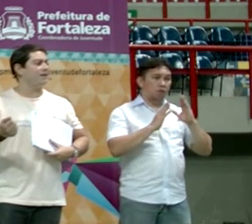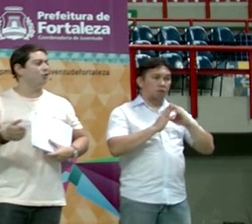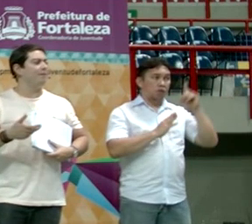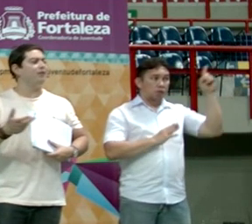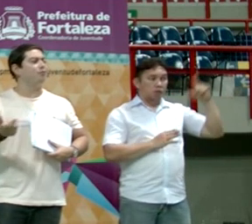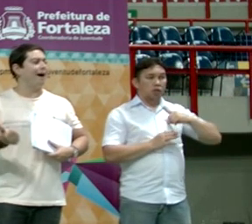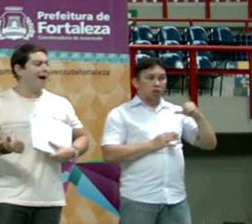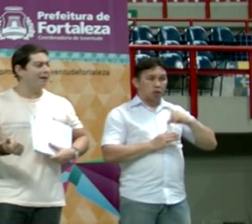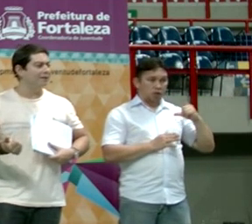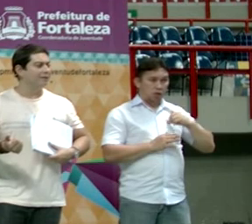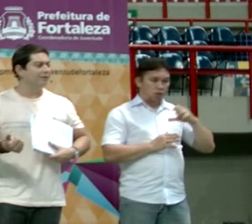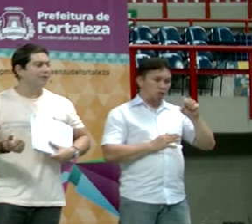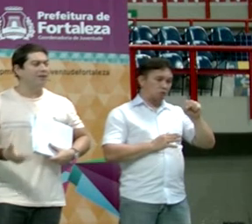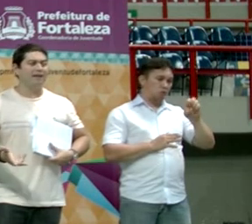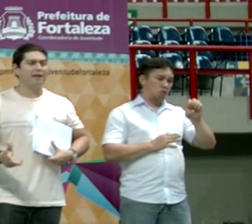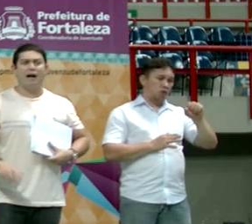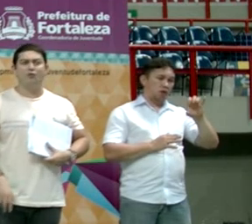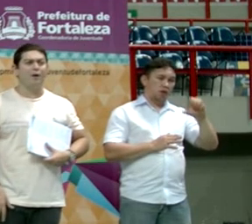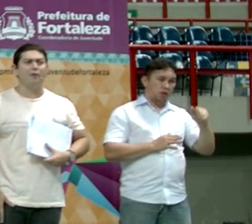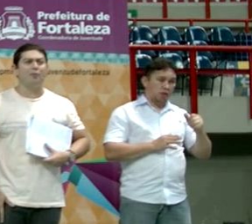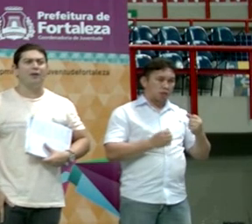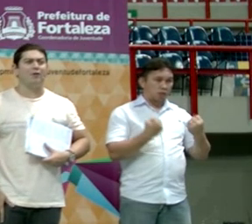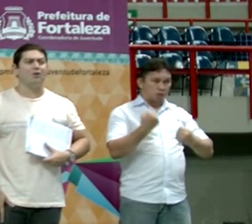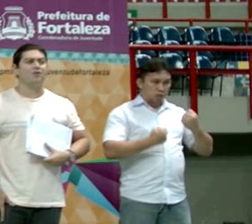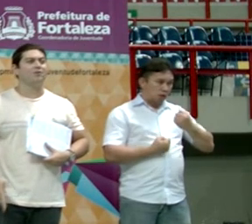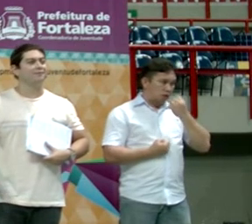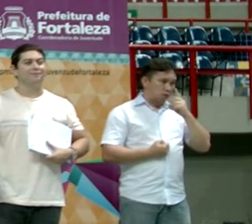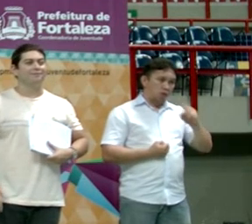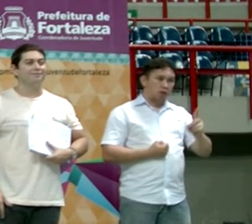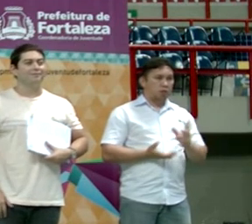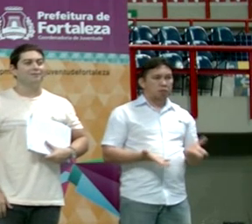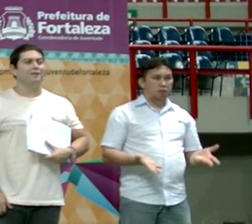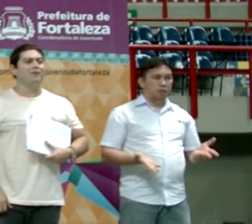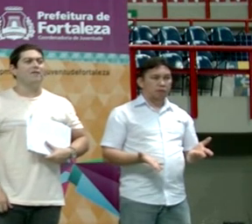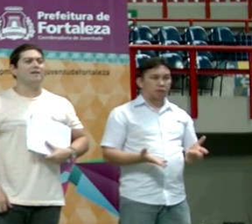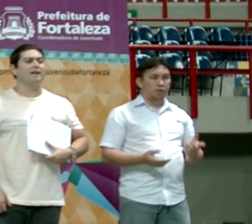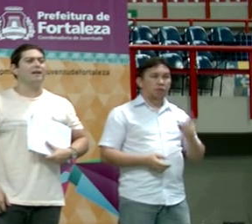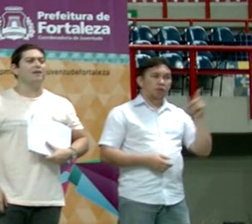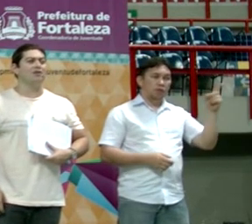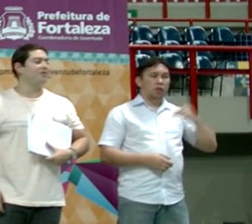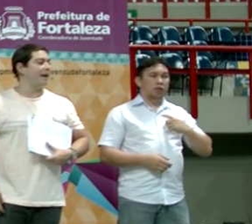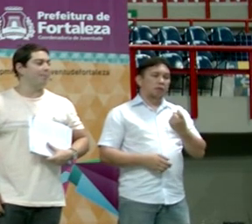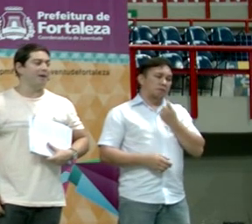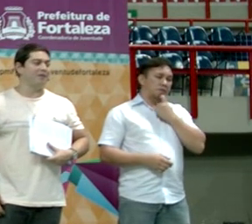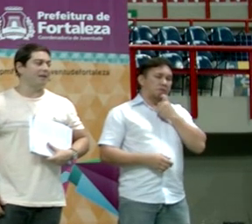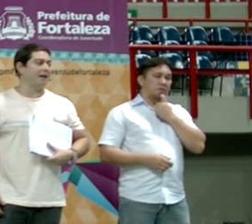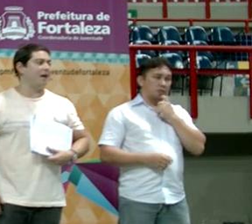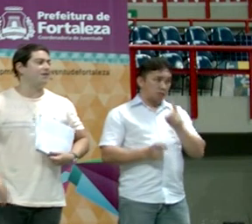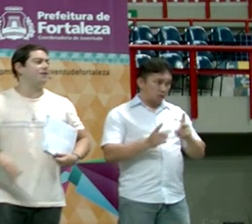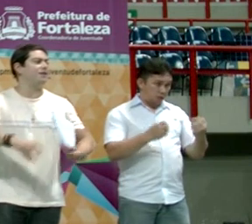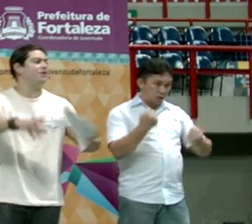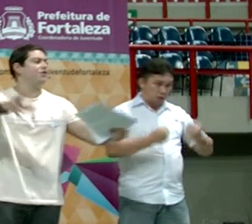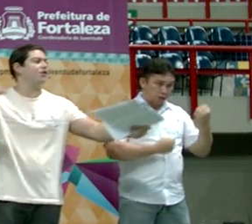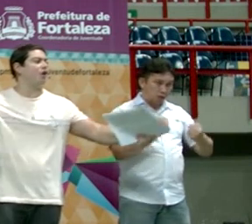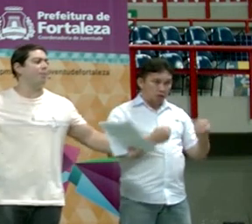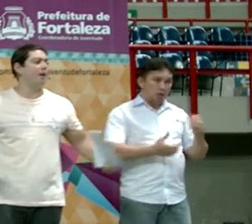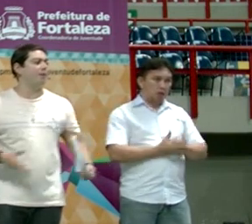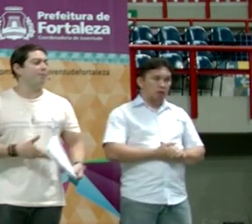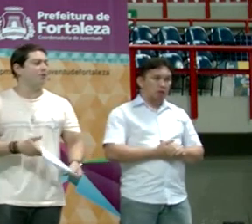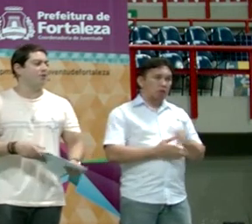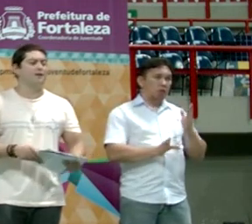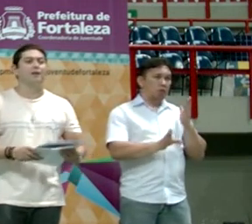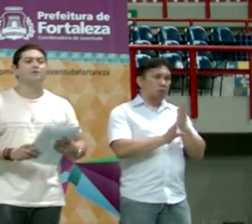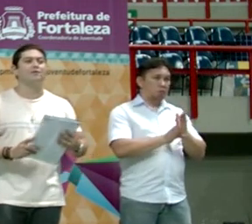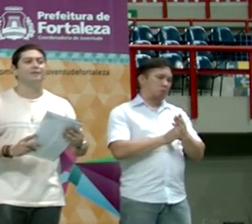igual a Suécia, no meio do mar, vender carro não era um bom negócio. Na Nova Zelândia não vale a pena vender carro, eles se